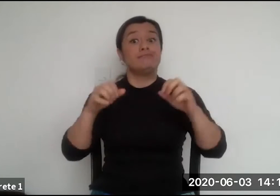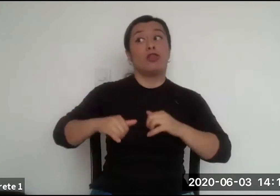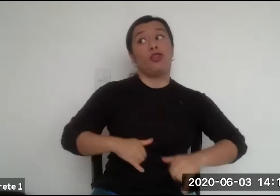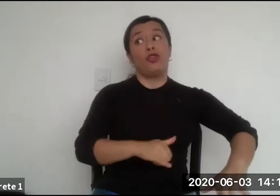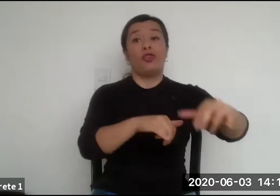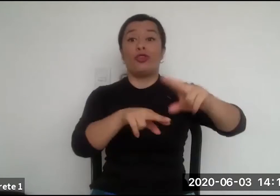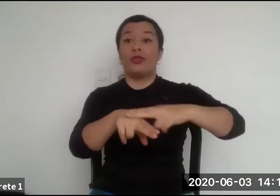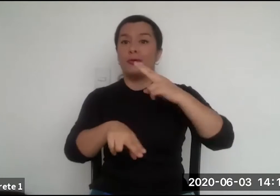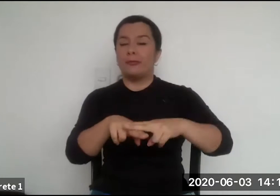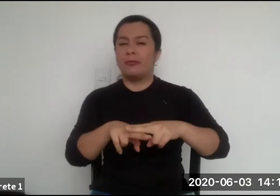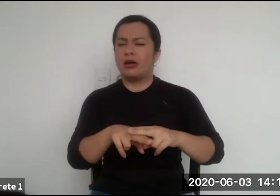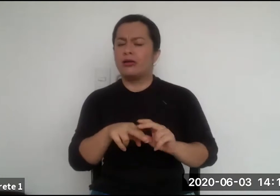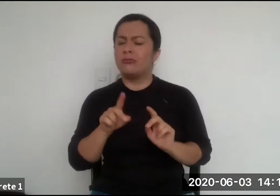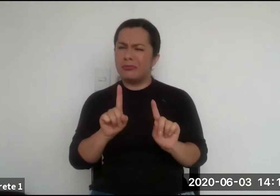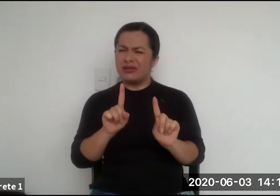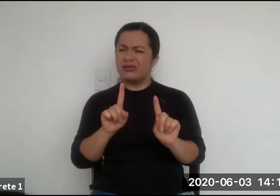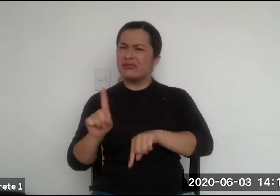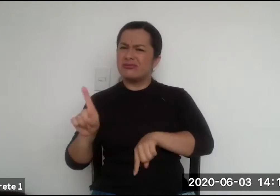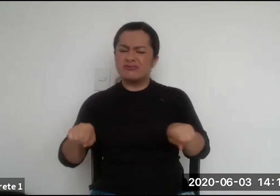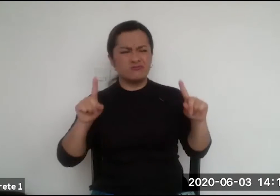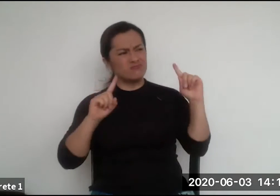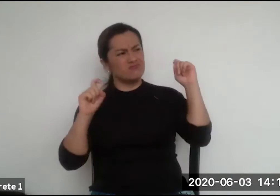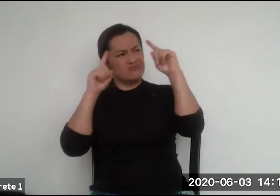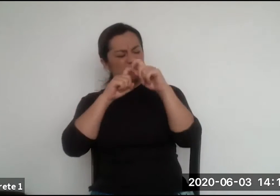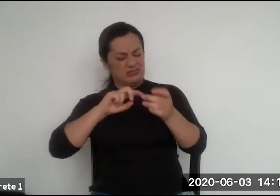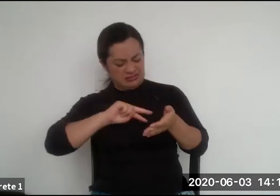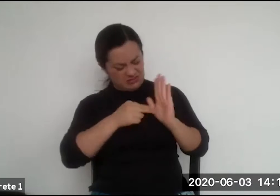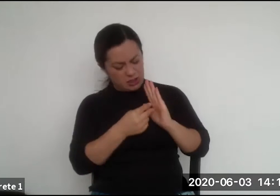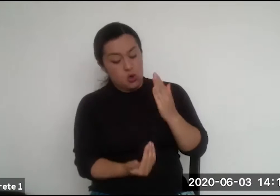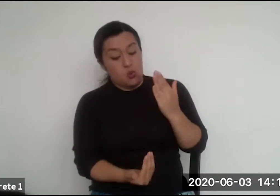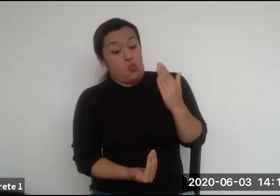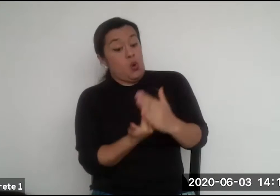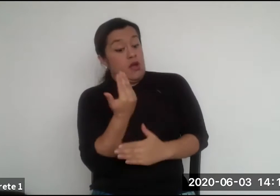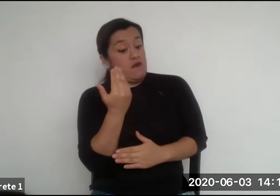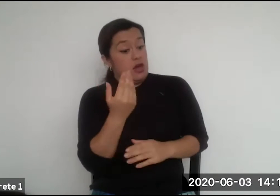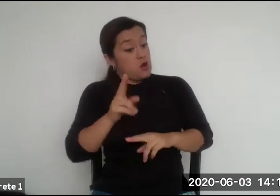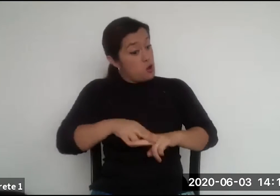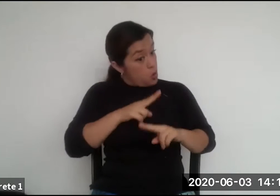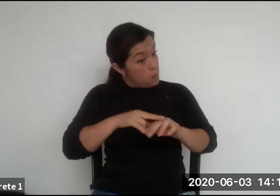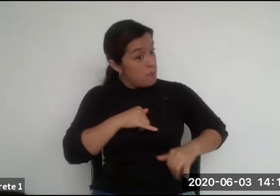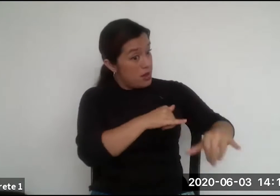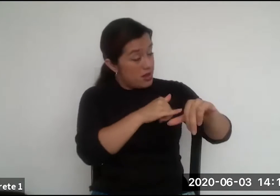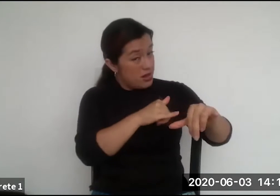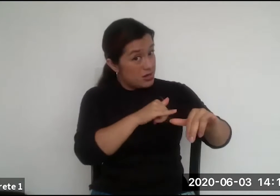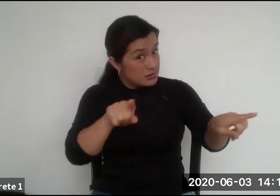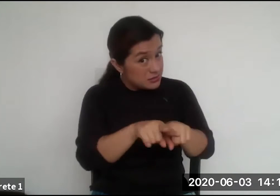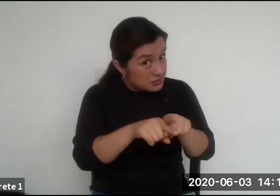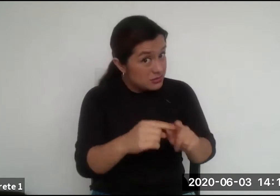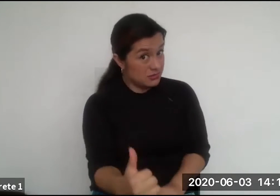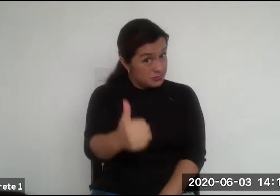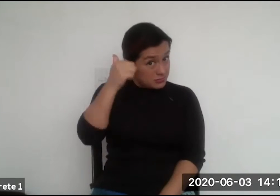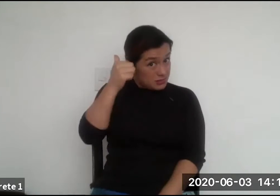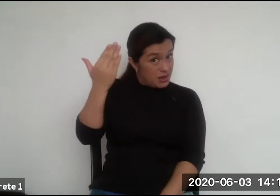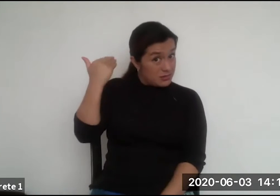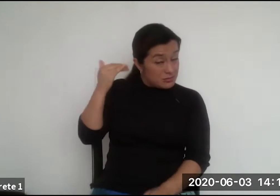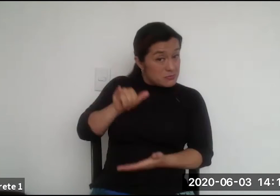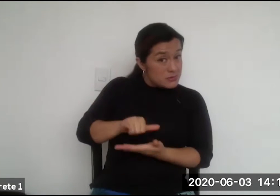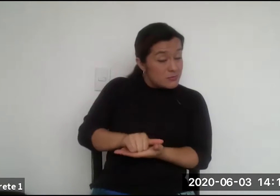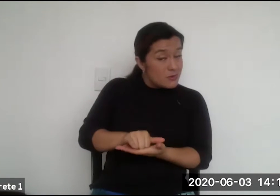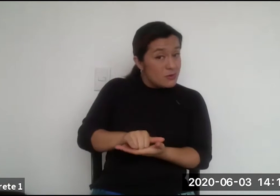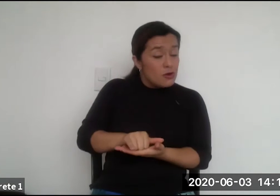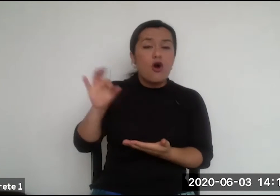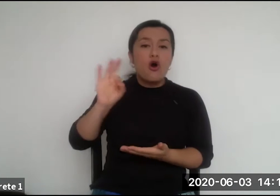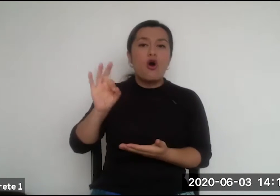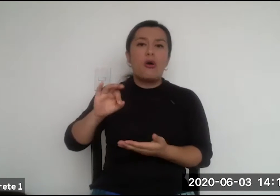idea genera algunos interrogantes. ¿Qué significará la nueva normalidad? ¿Es tal vez volver a lo de antes? ¿Es continuar perpetuando